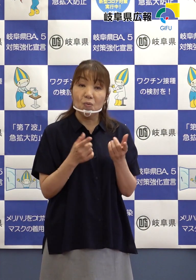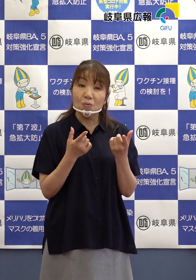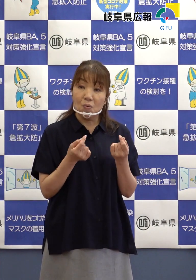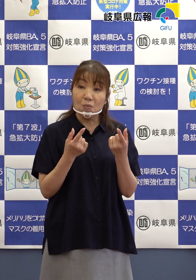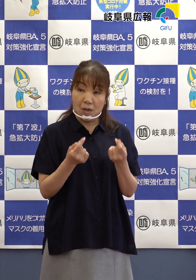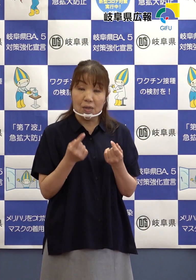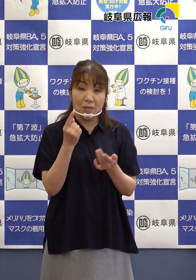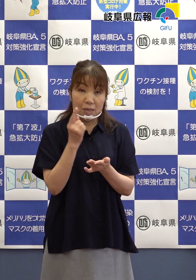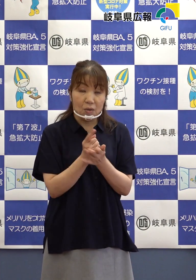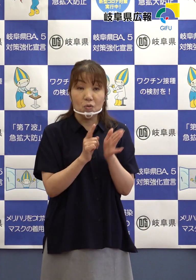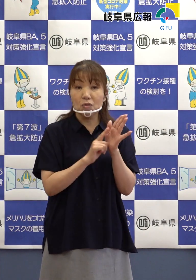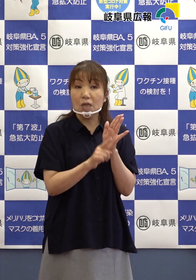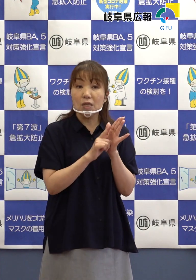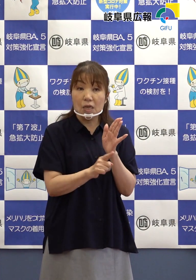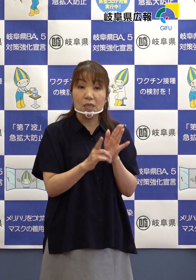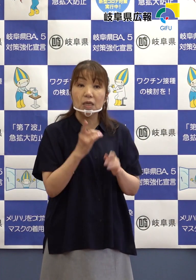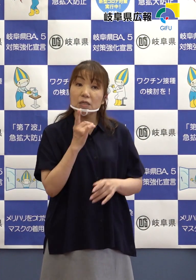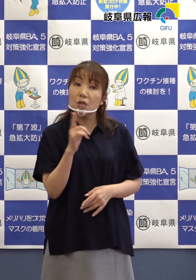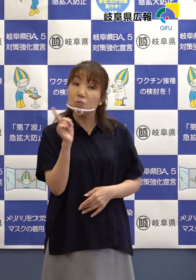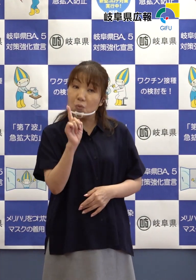取ったことを宣言